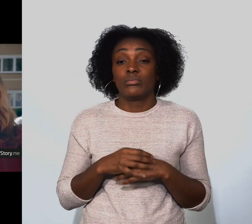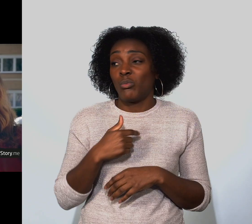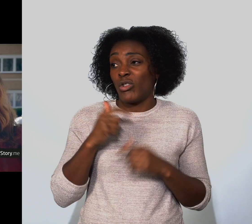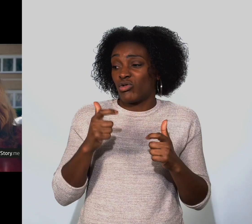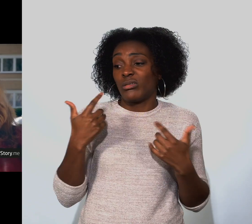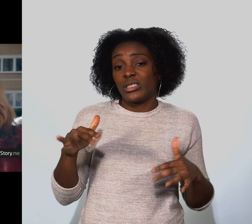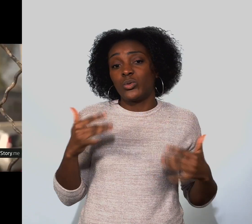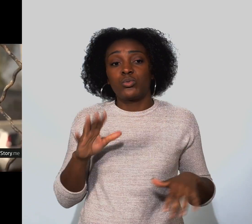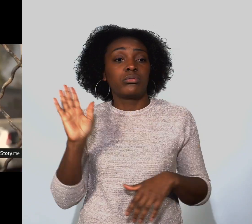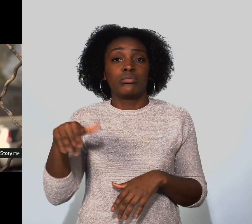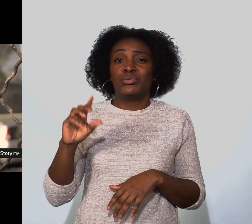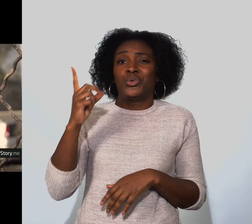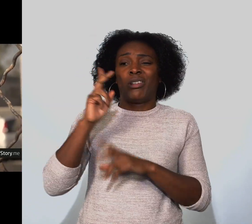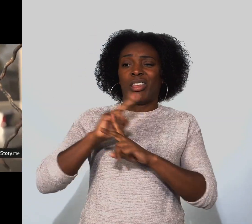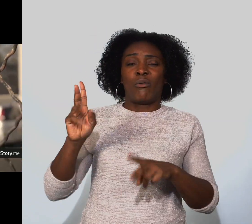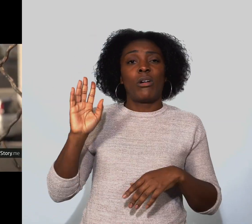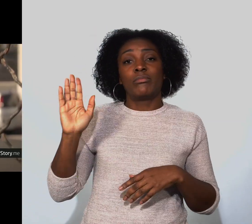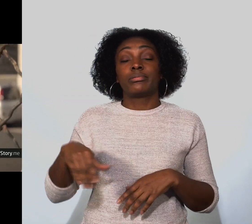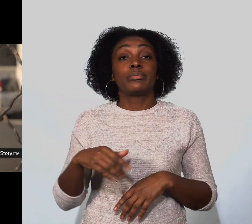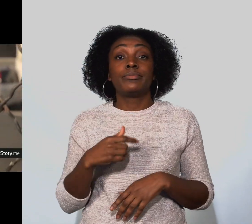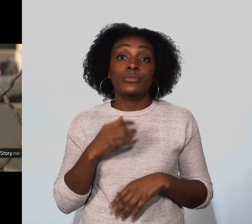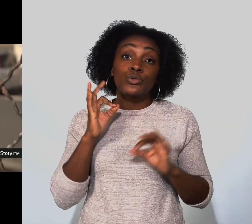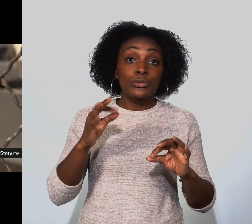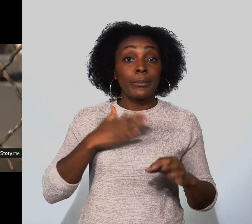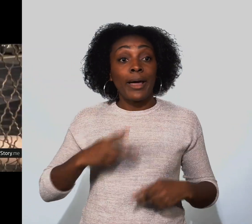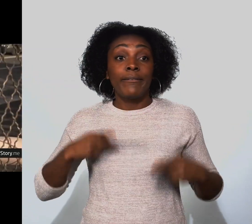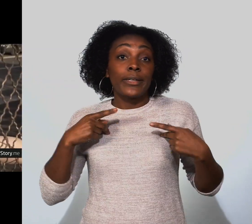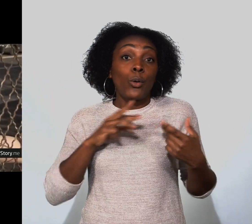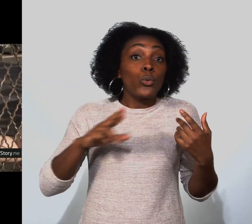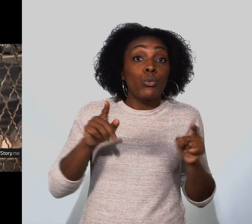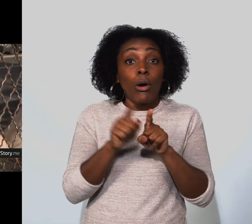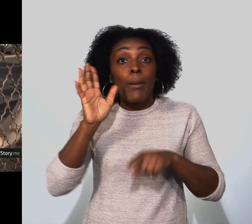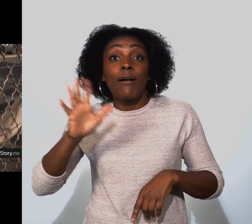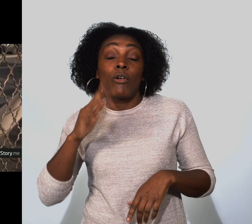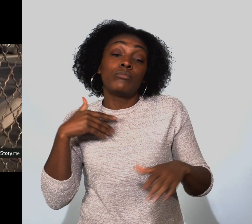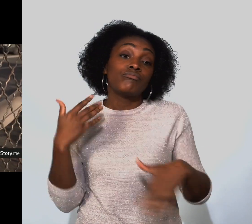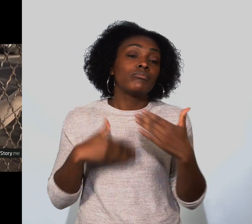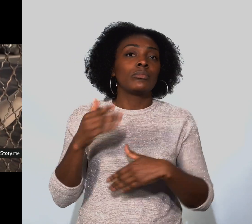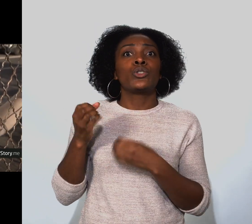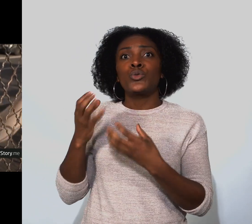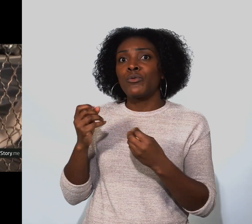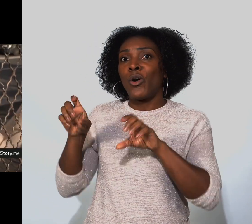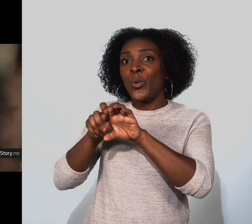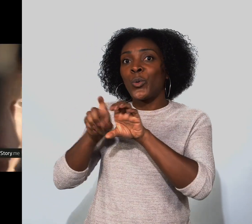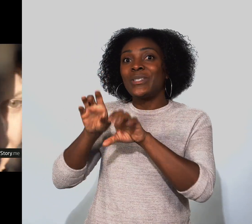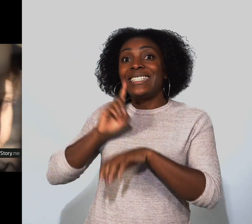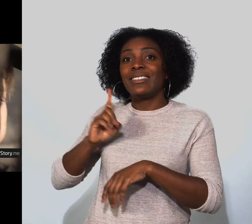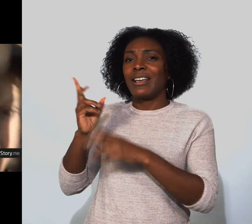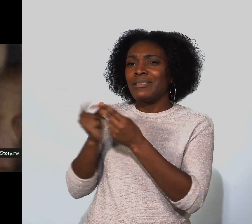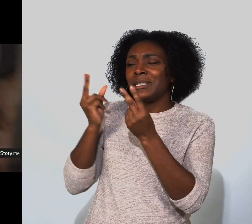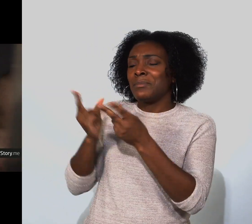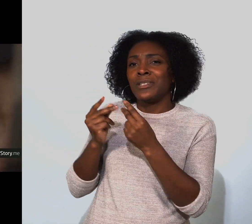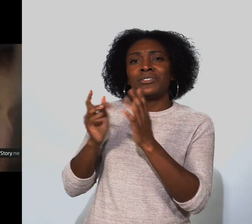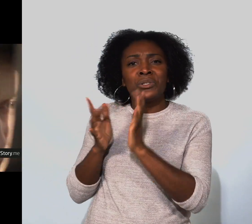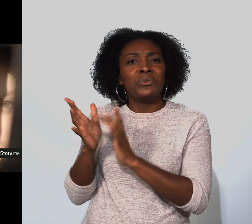que j'avais juste eu de la chance. Et j'ai repris ma vie un peu comme avant. Elle me parlait souvent de Jésus, de Dieu, elle m'invitait à